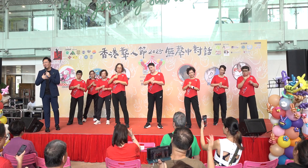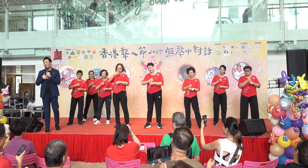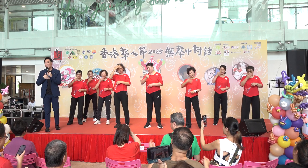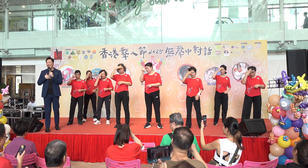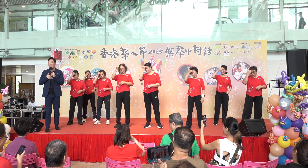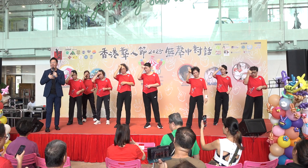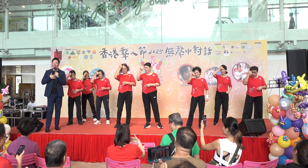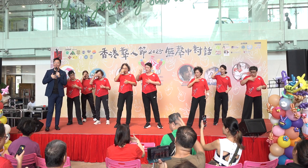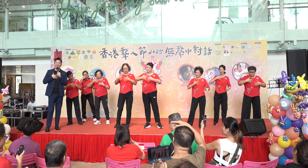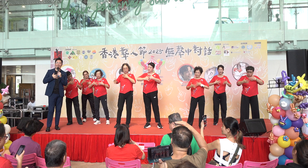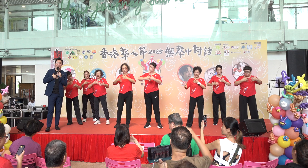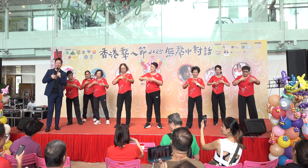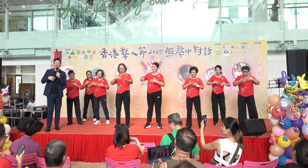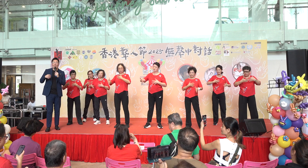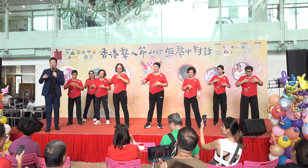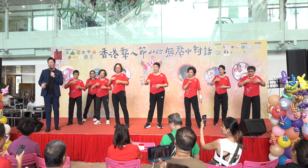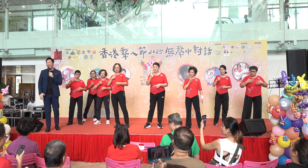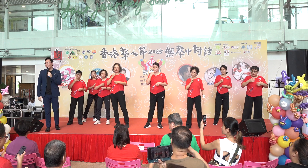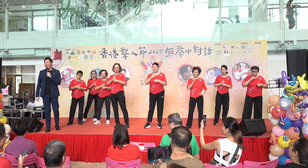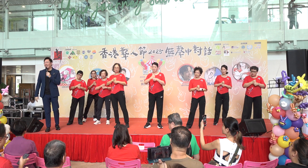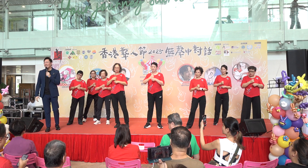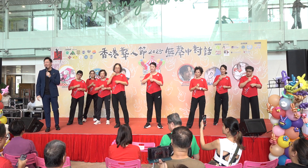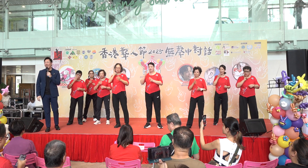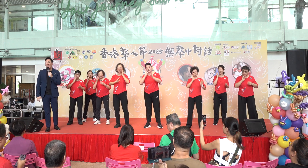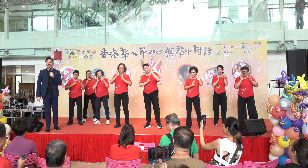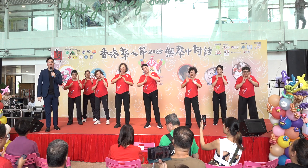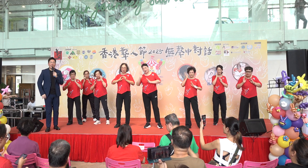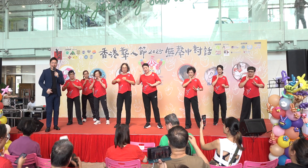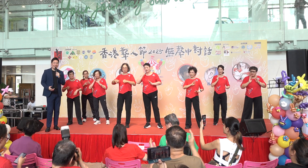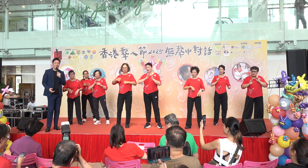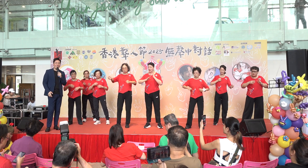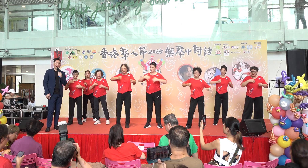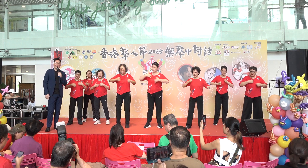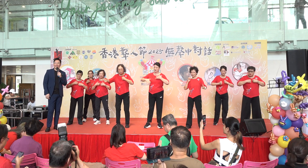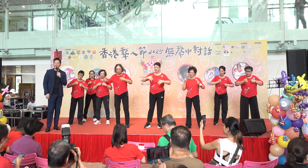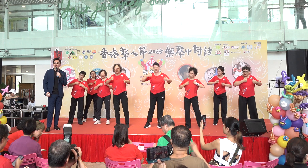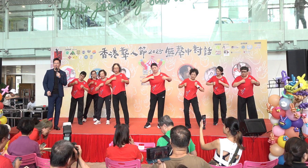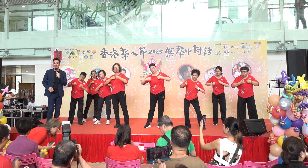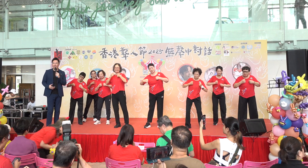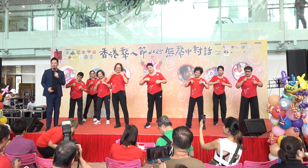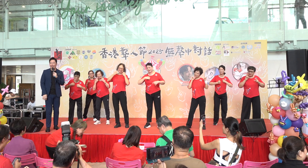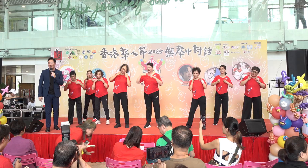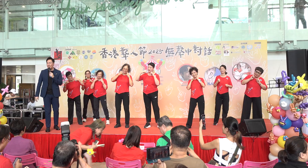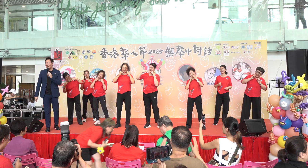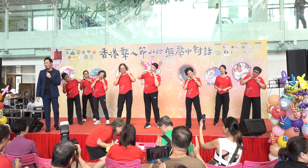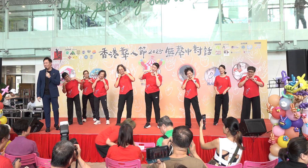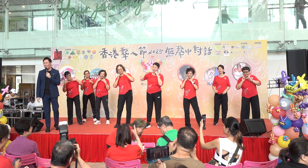傻事。彈下星星叫，睇到乜都笑，有你在身邊